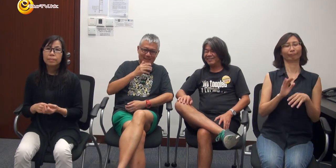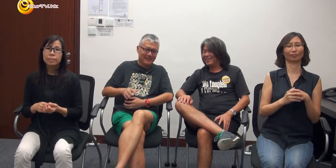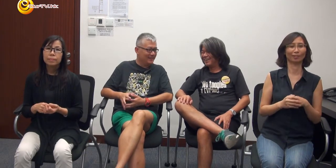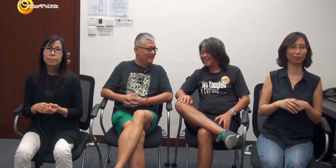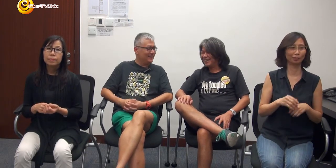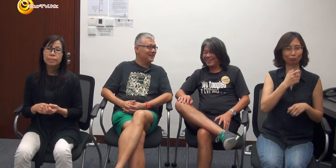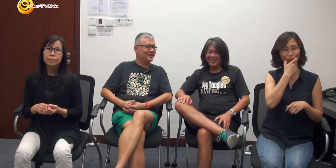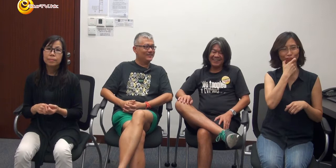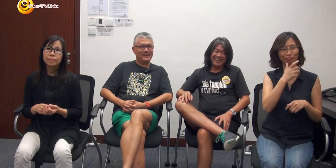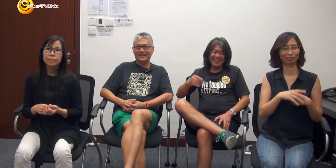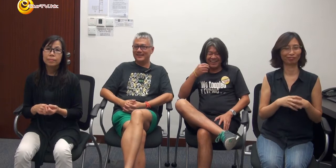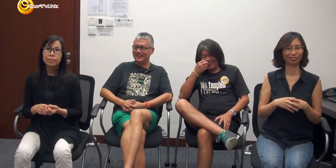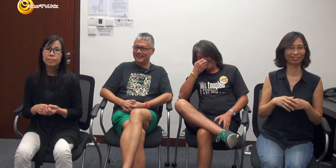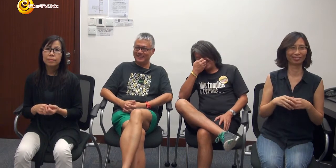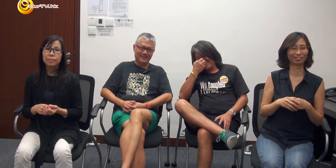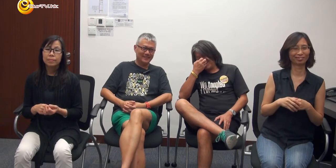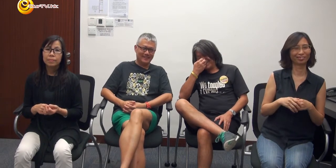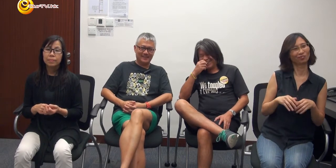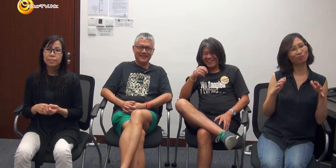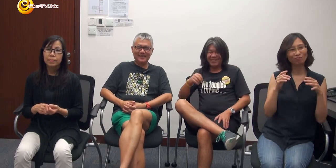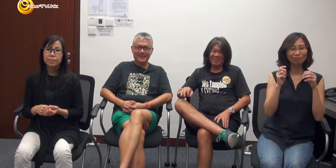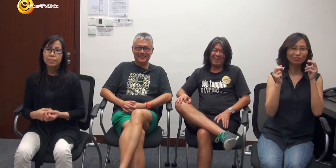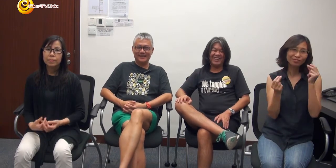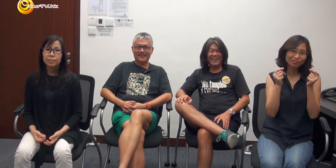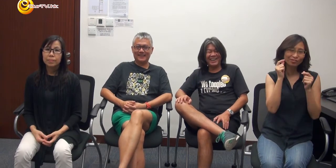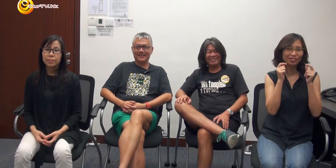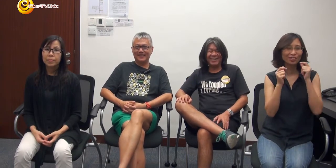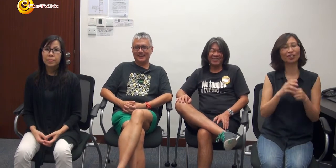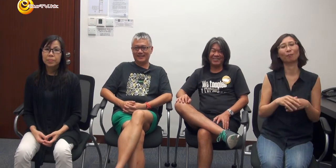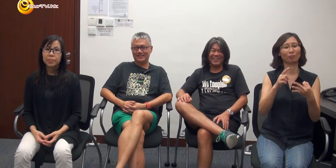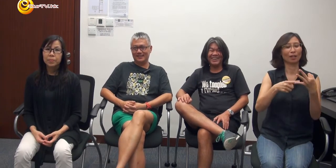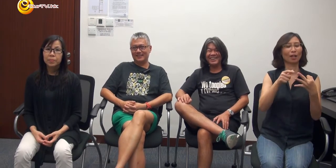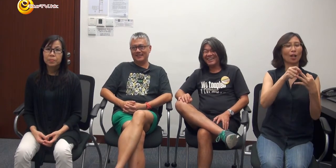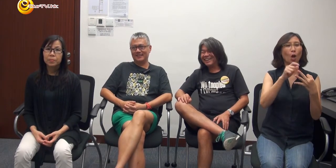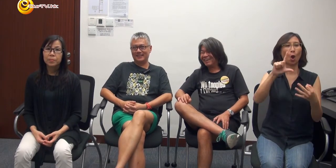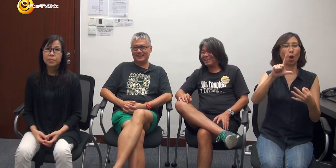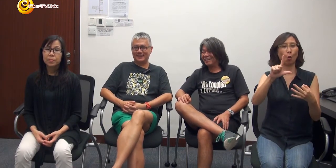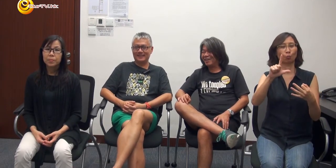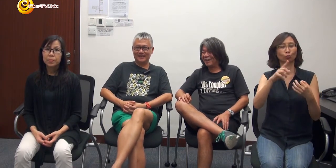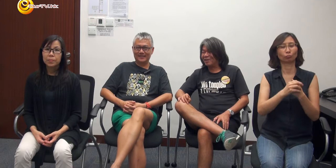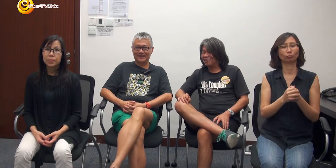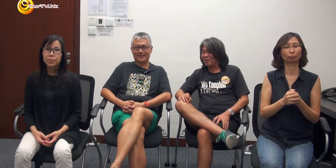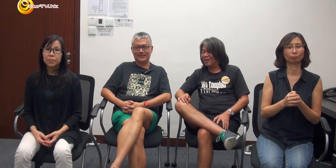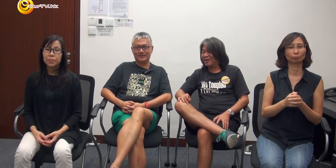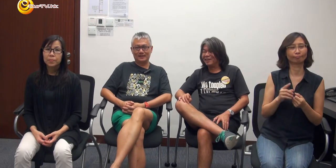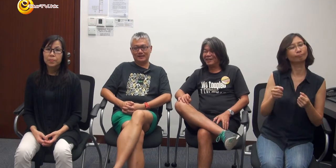呢， 好笑， 盧寵茂啦，不要說盧寵物了，這個就是梁粉，可能是， 是